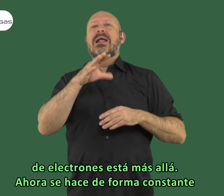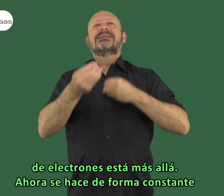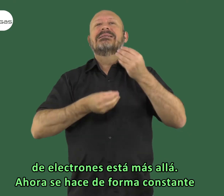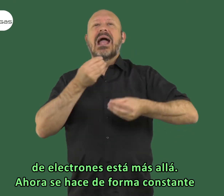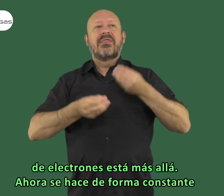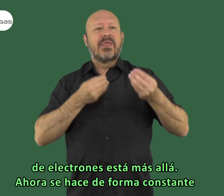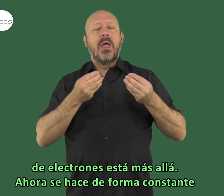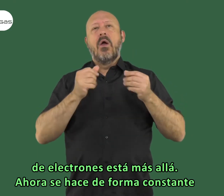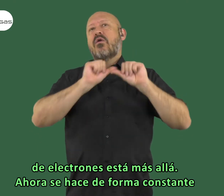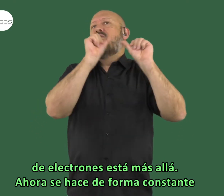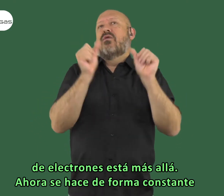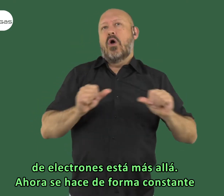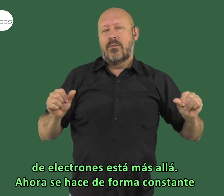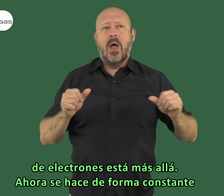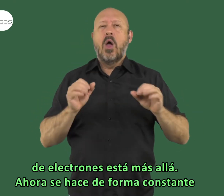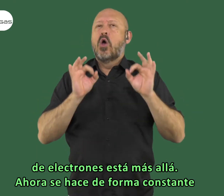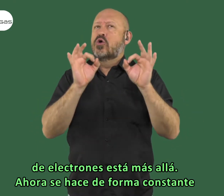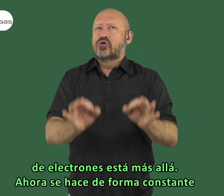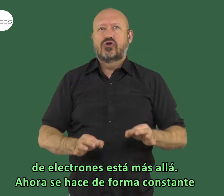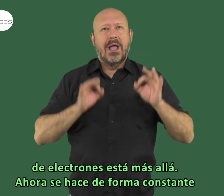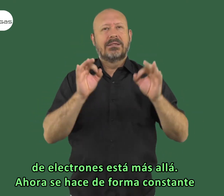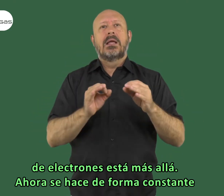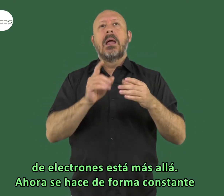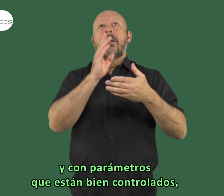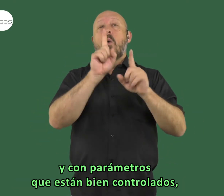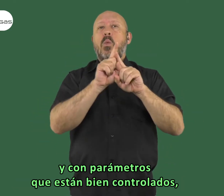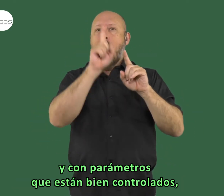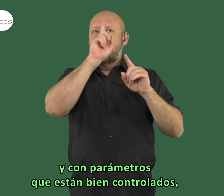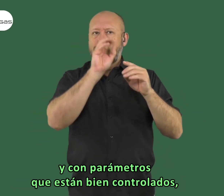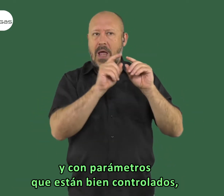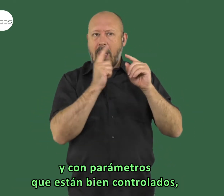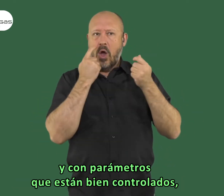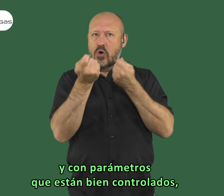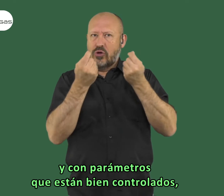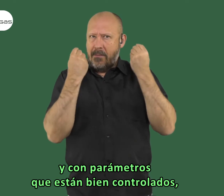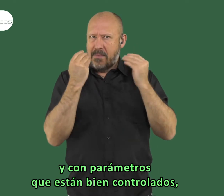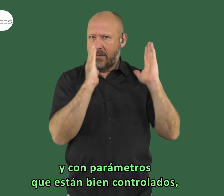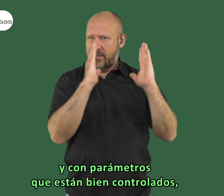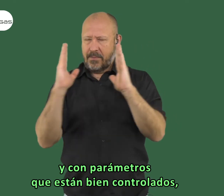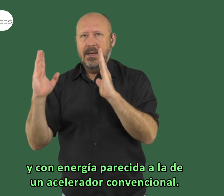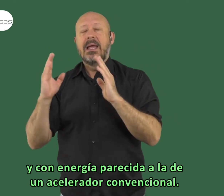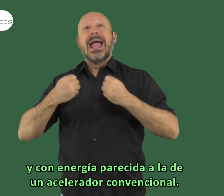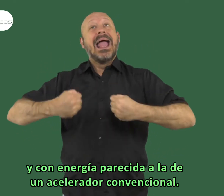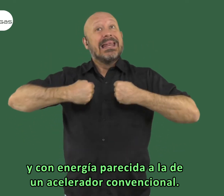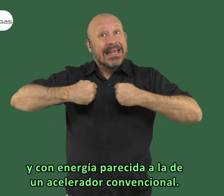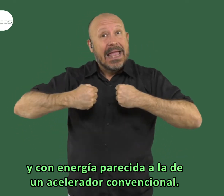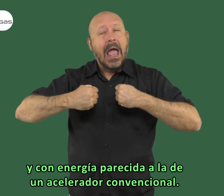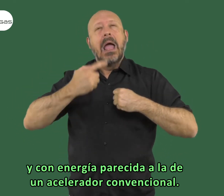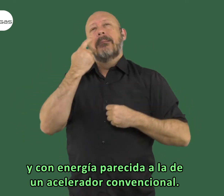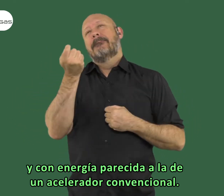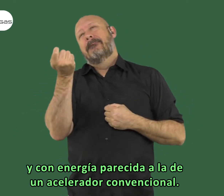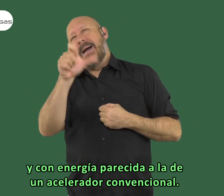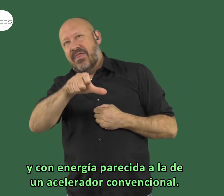de electrones ahora se hace en una manera constante y con parámetros que están bien controlados y con energía